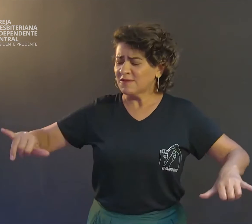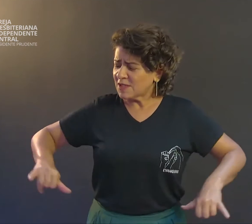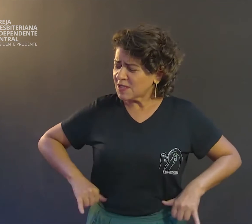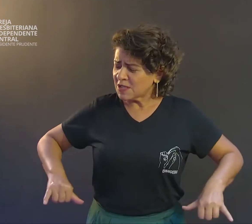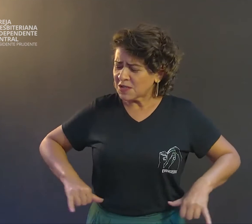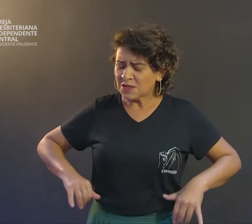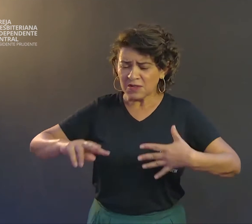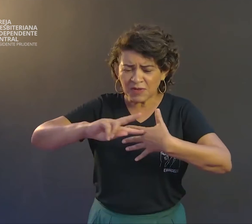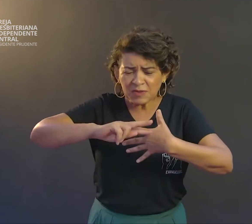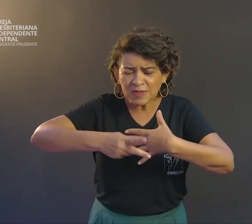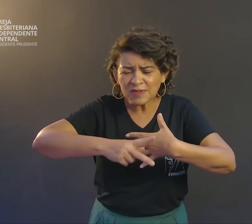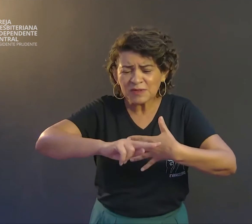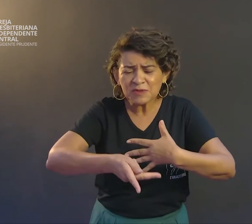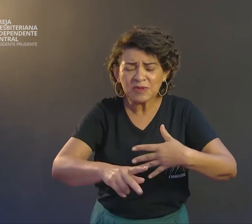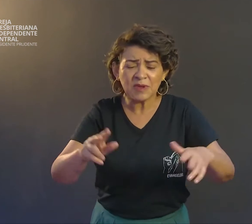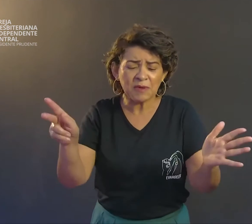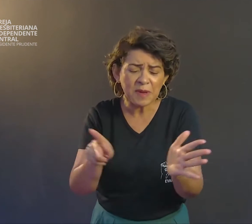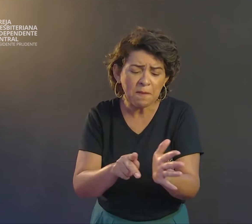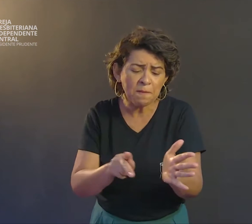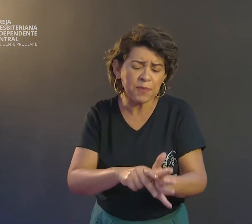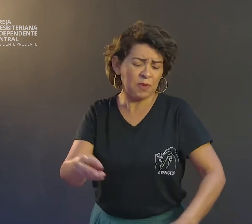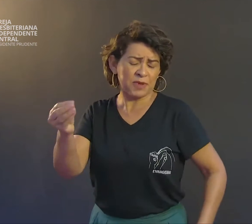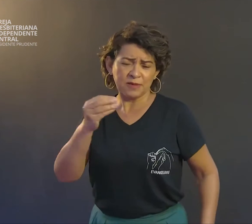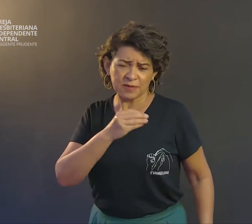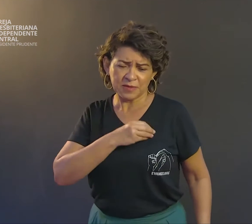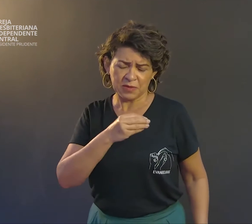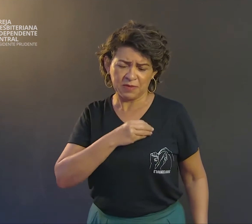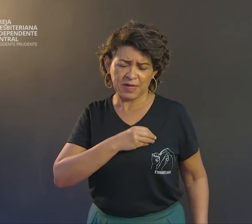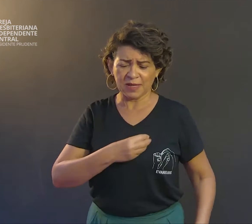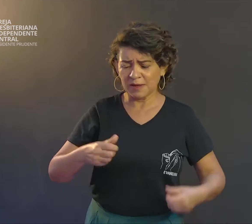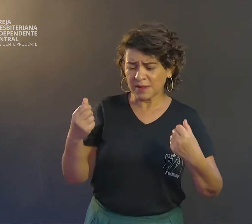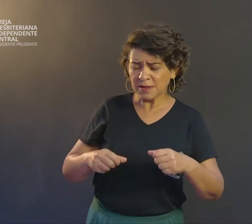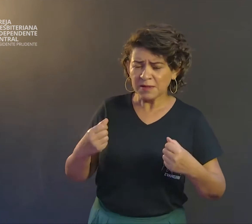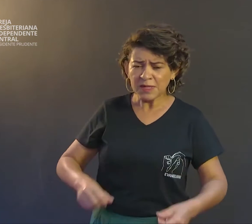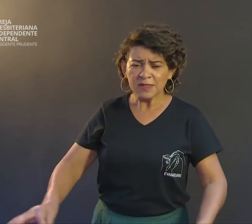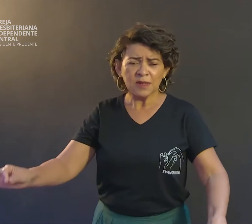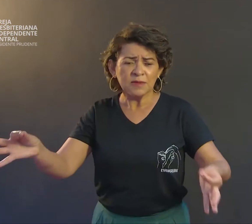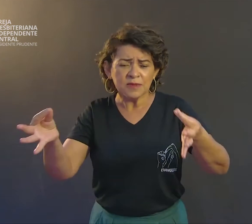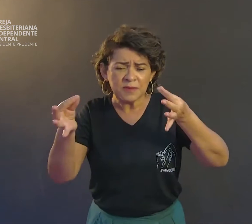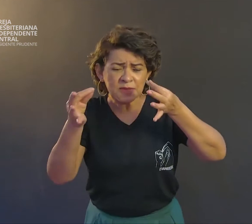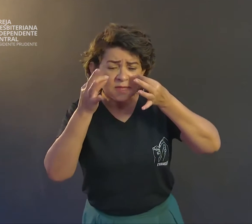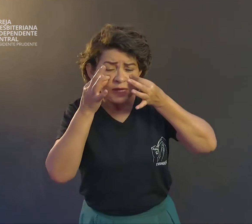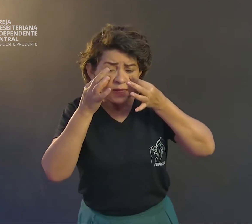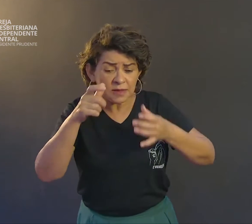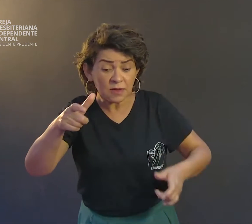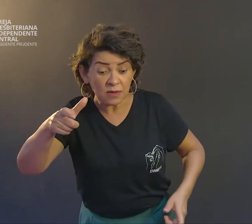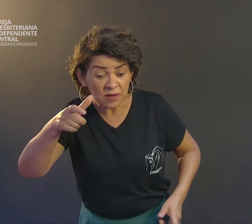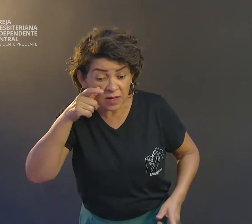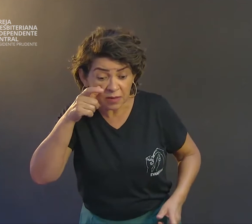dos outros ao nosso redor, devemos estar alertas para não cairmos nas armadilhas do diabo.